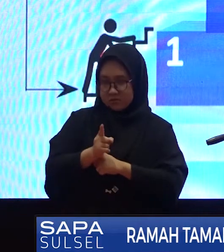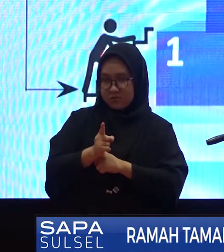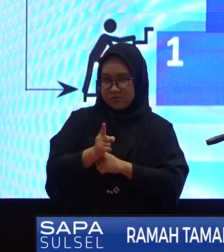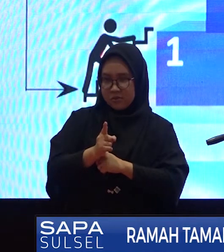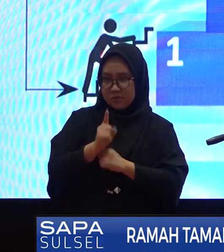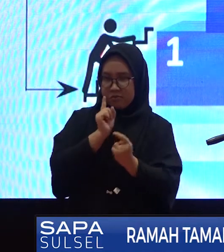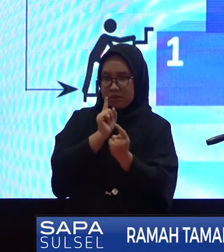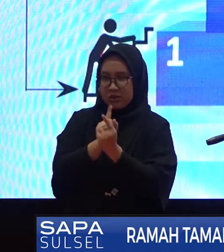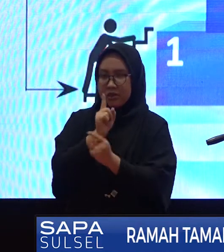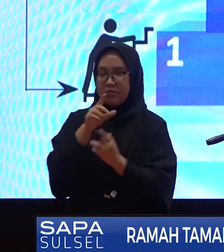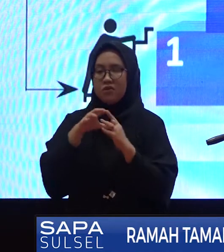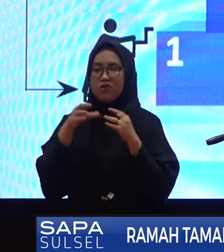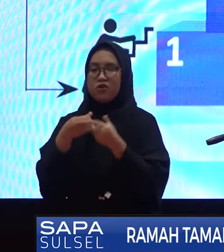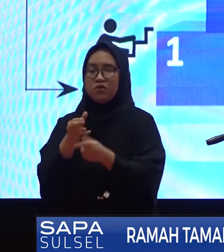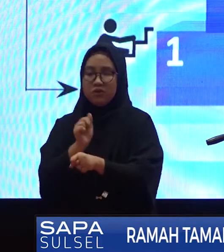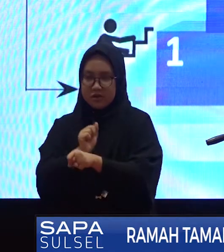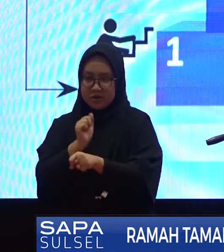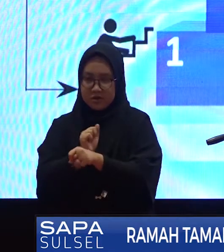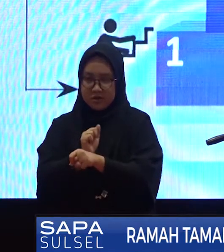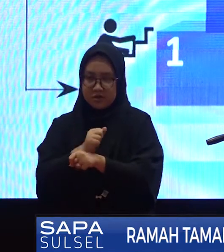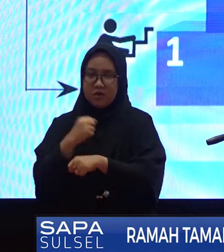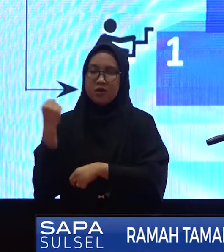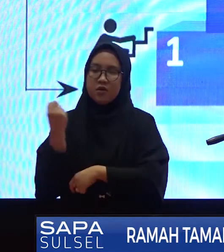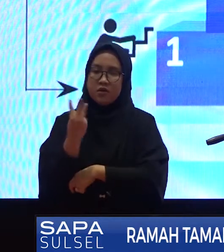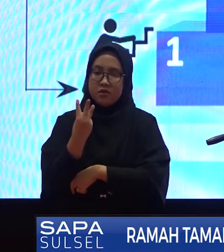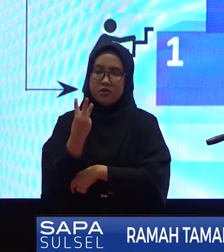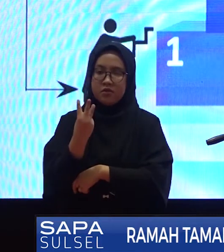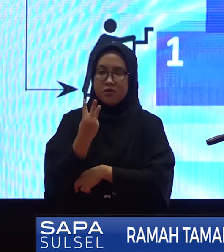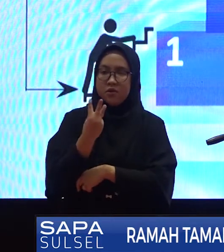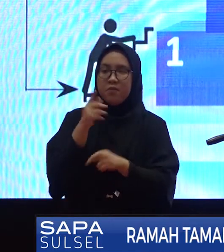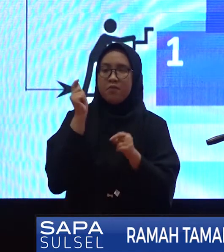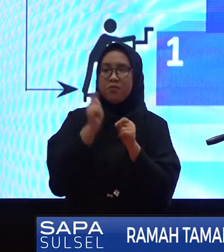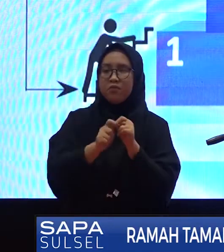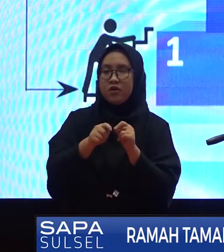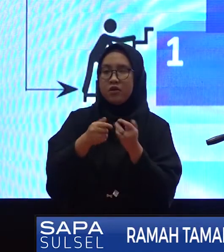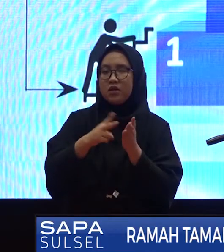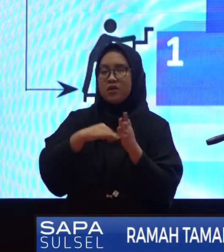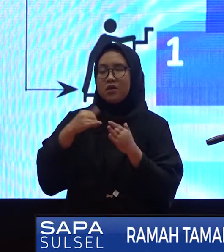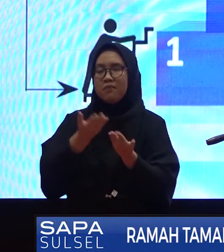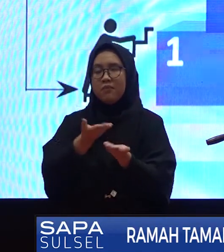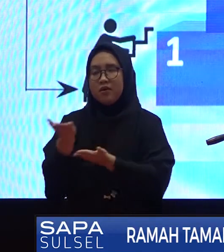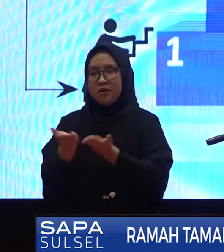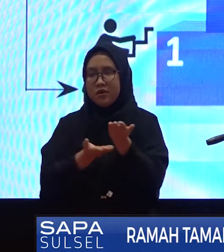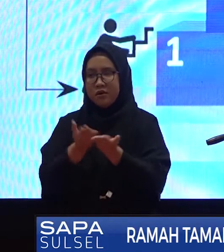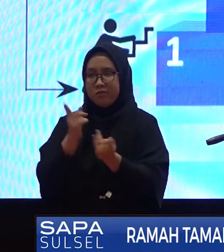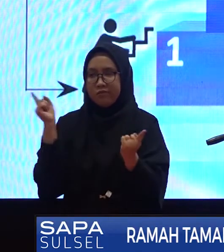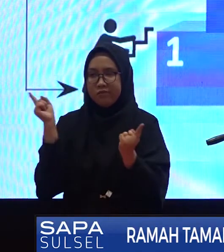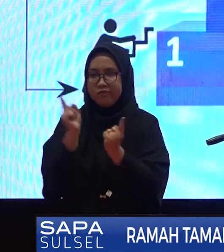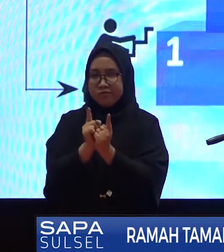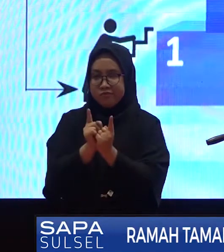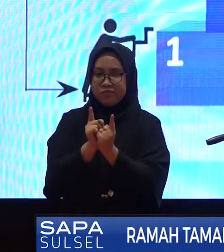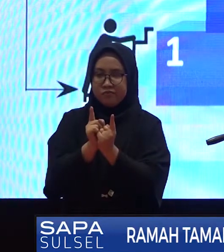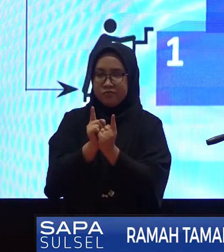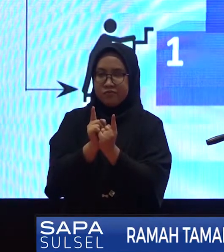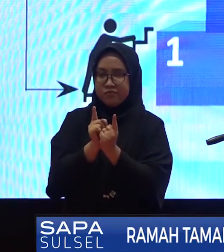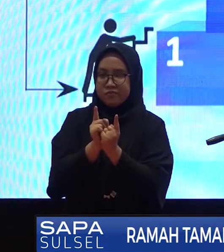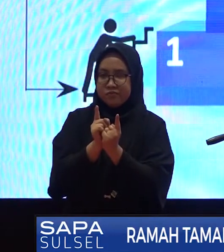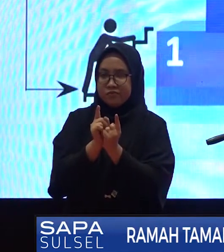menghadapi dunia kerja yang ketiga pembentukan unit pelayanan pelatihan produktivitas atau